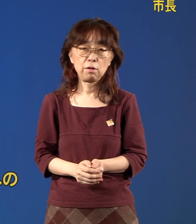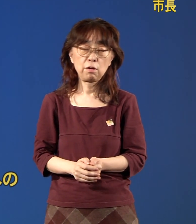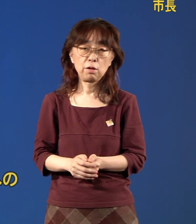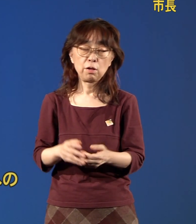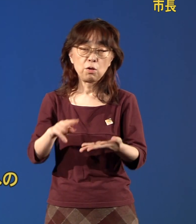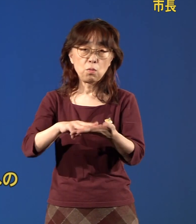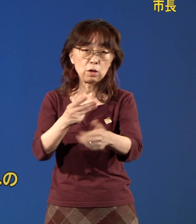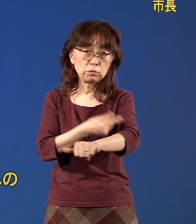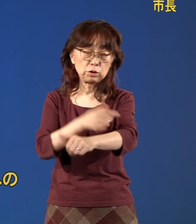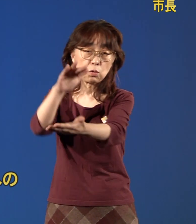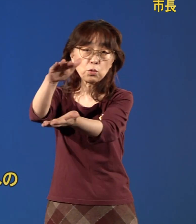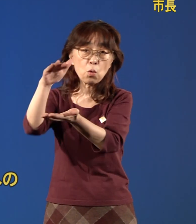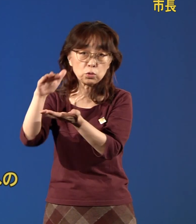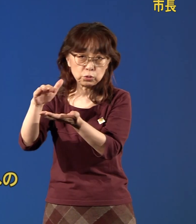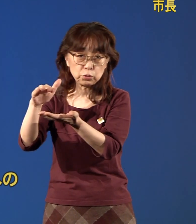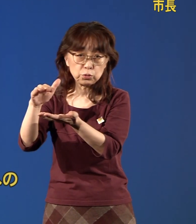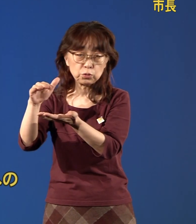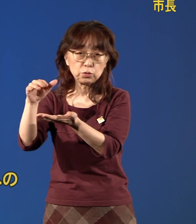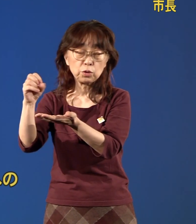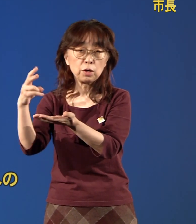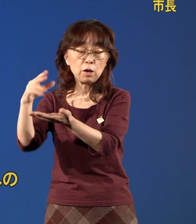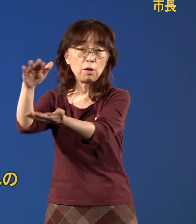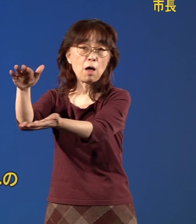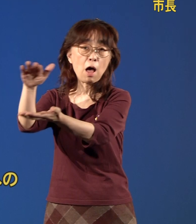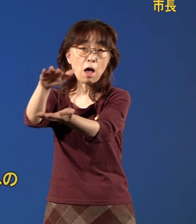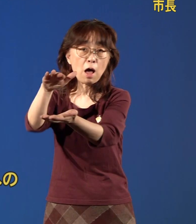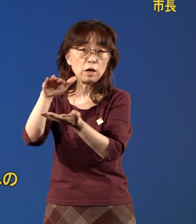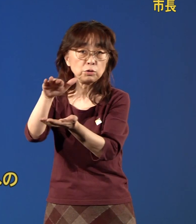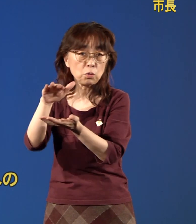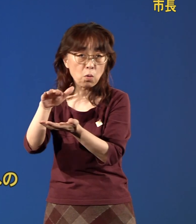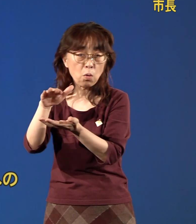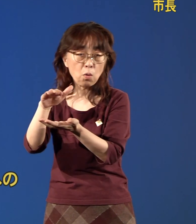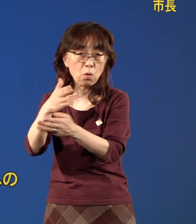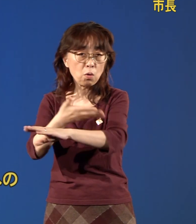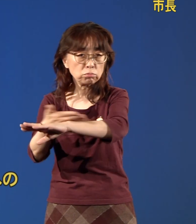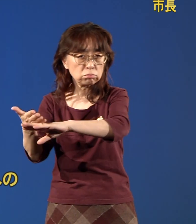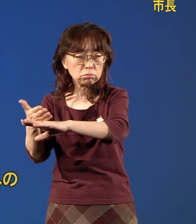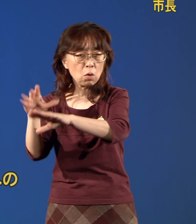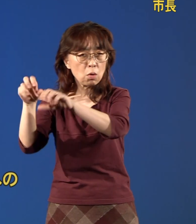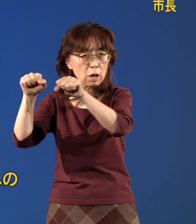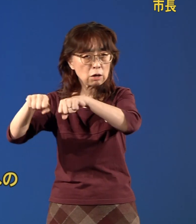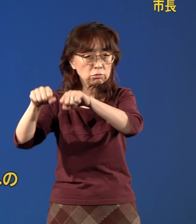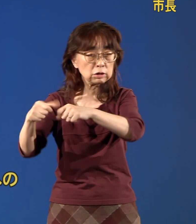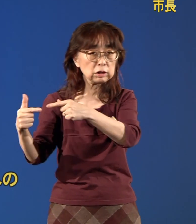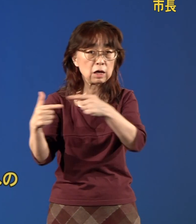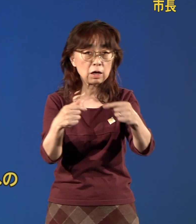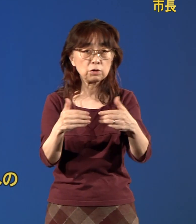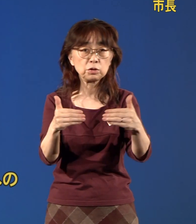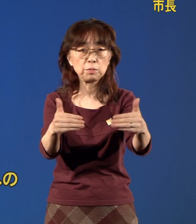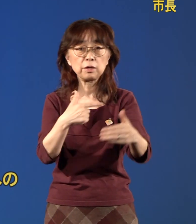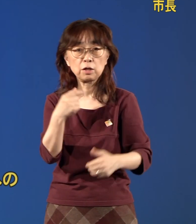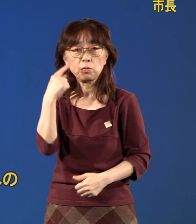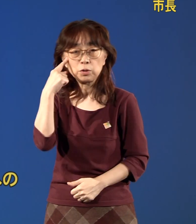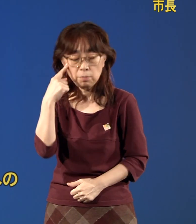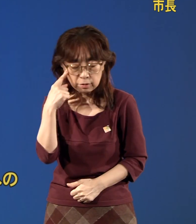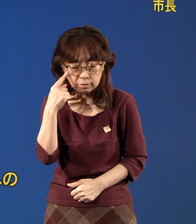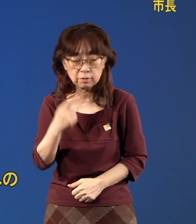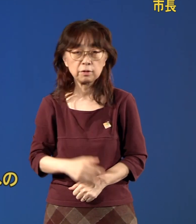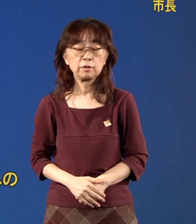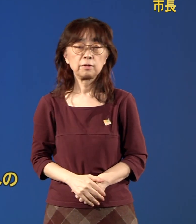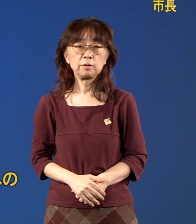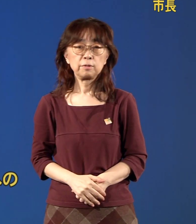送スケジュールというものを確認をしていきながら進めていかざるを得ないと、このように思っています。